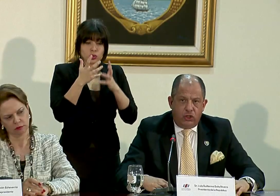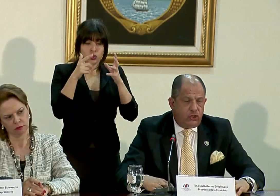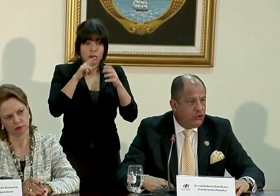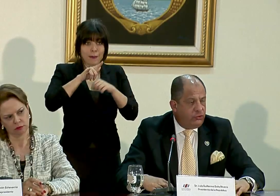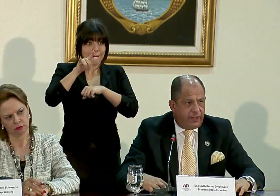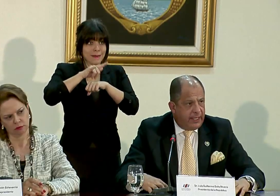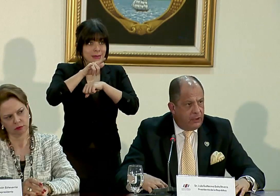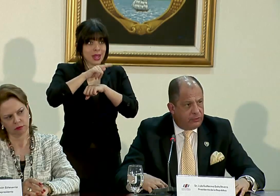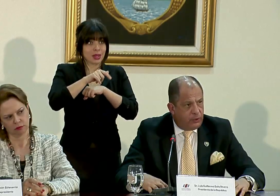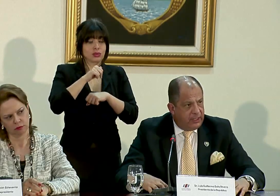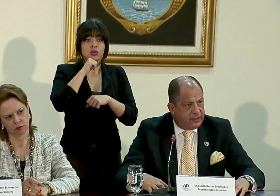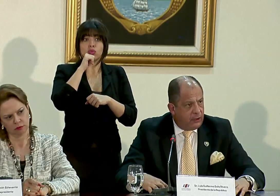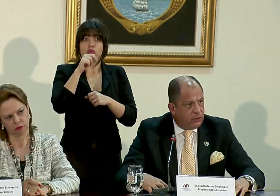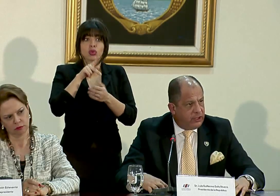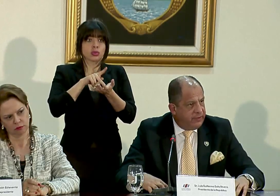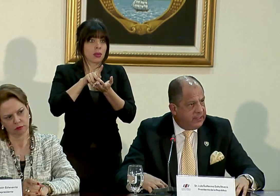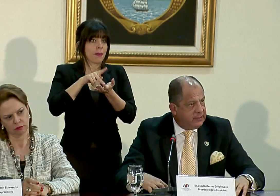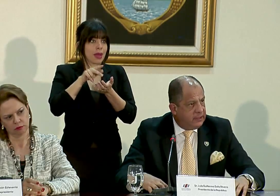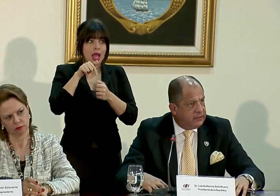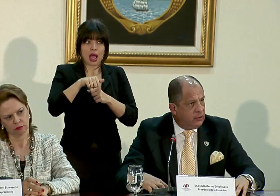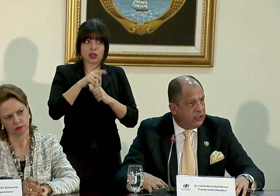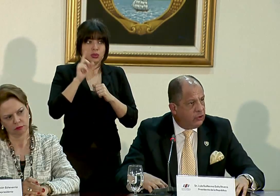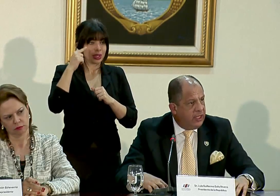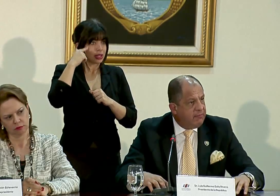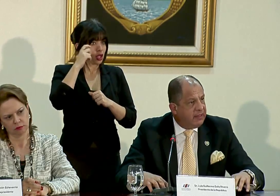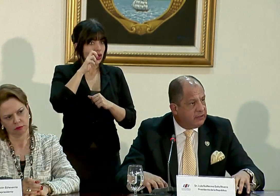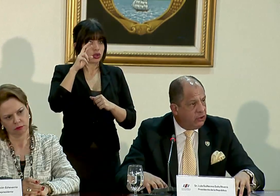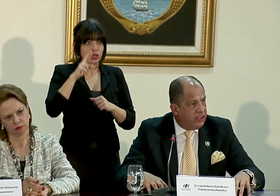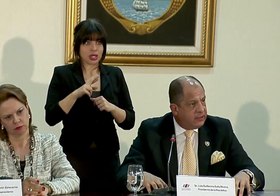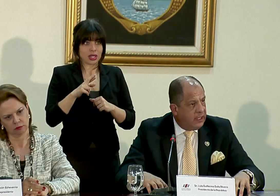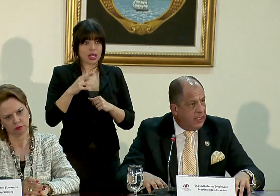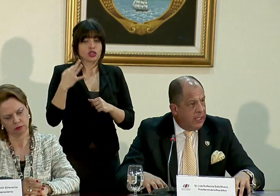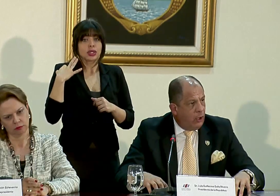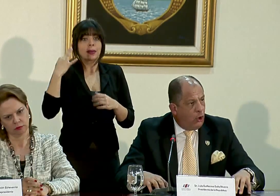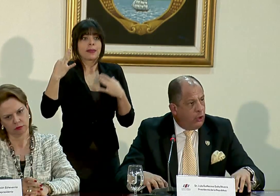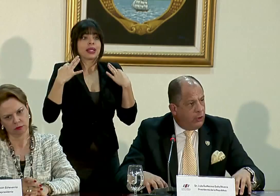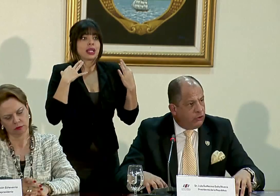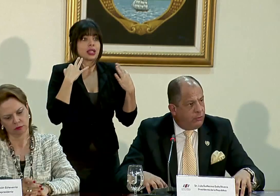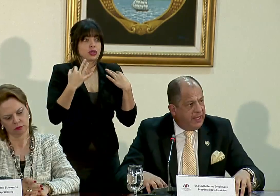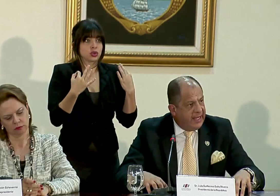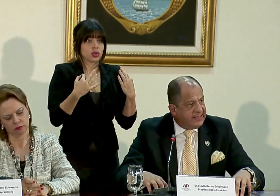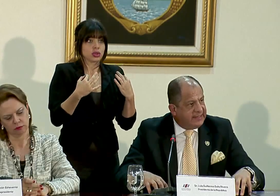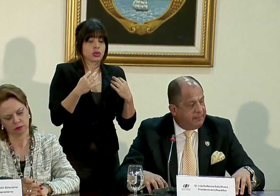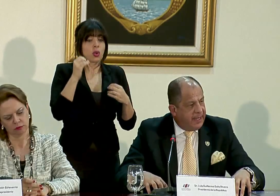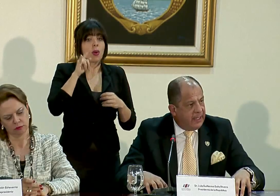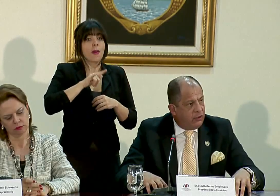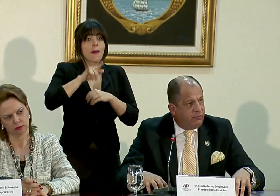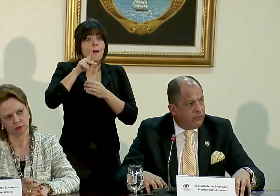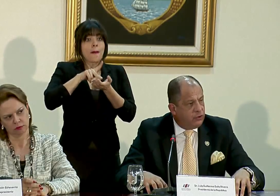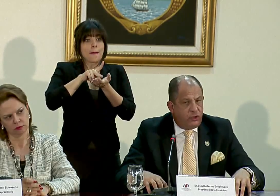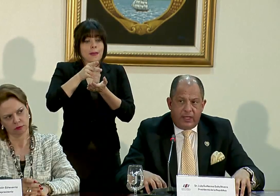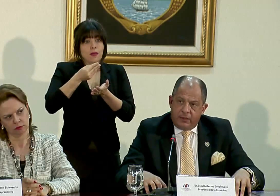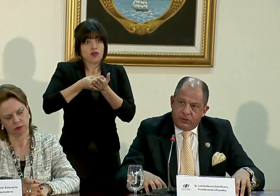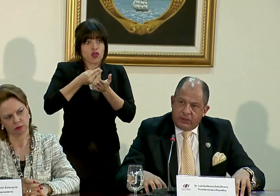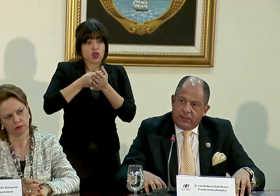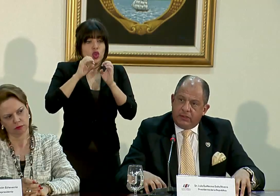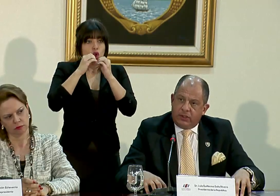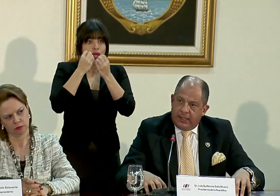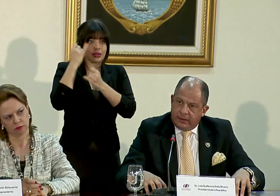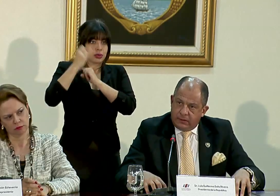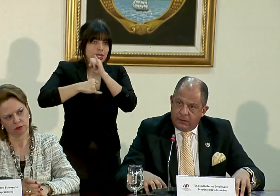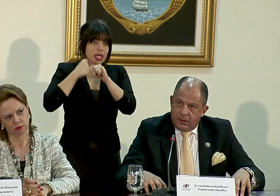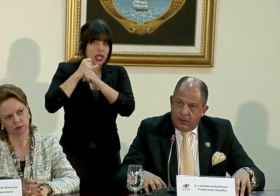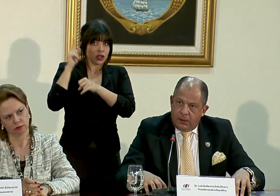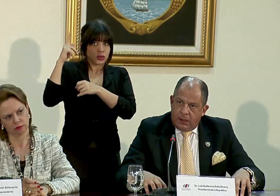viajes no son sufragados por el Estado costarricense, sino que son invitaciones o son viajes que se pagan con fondos de organismos